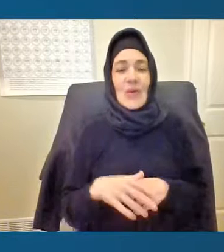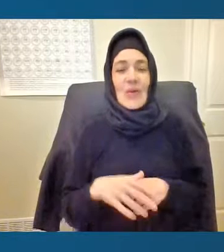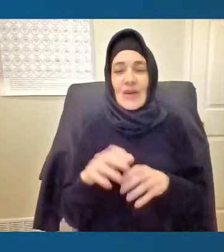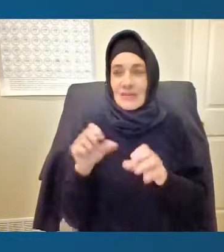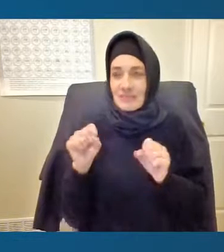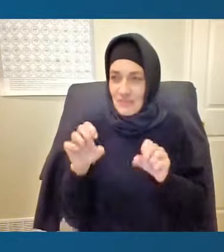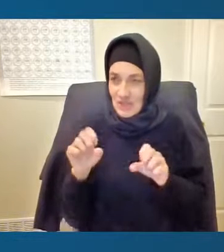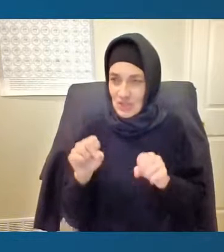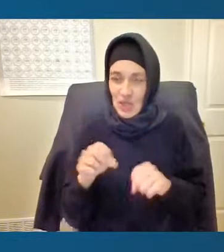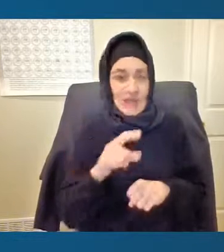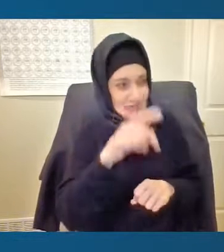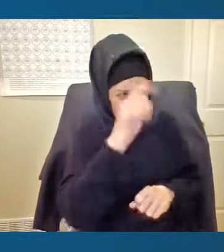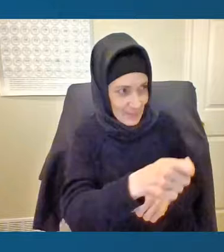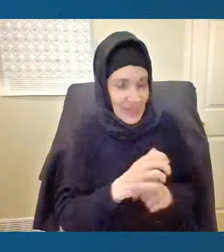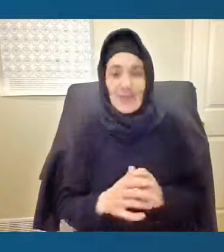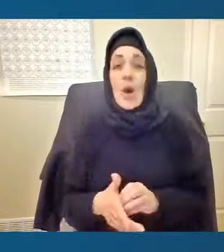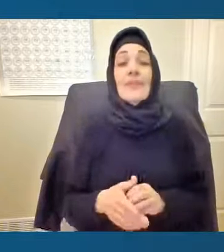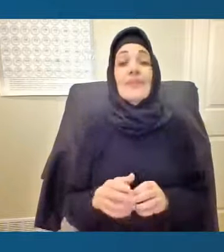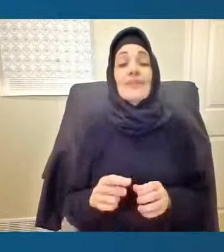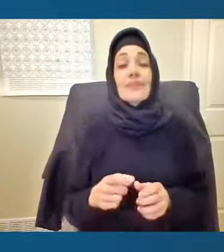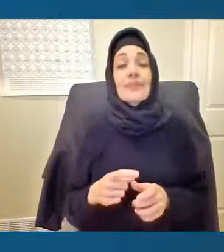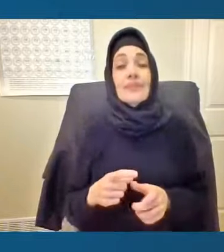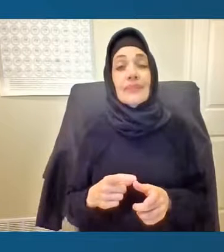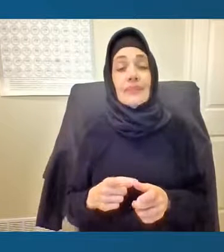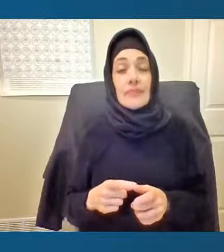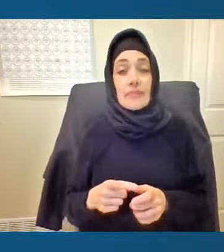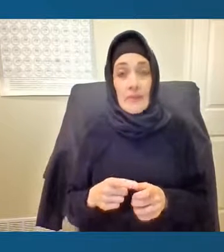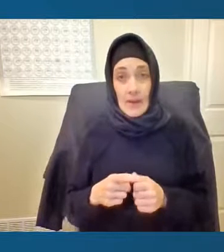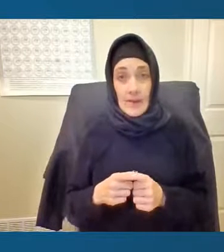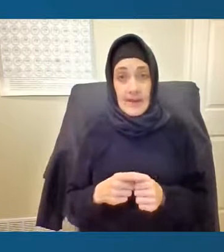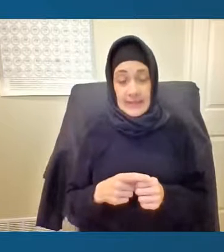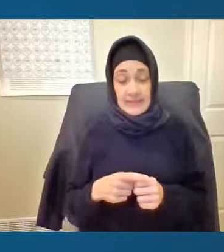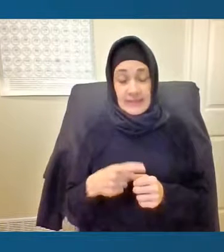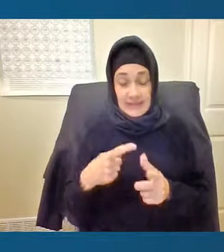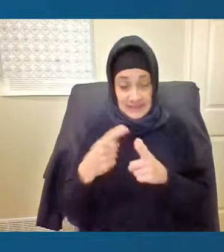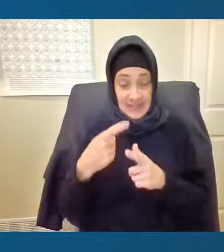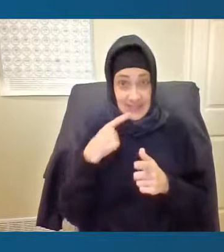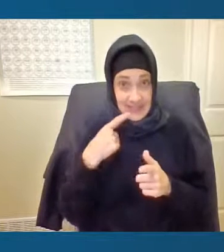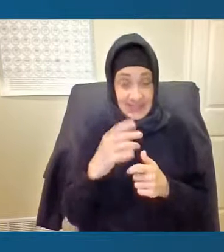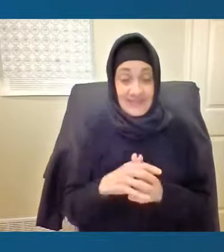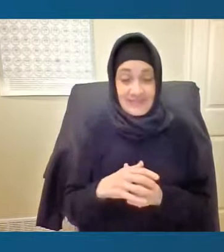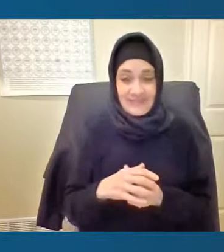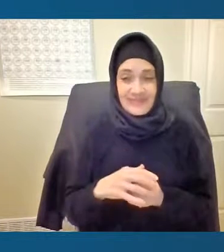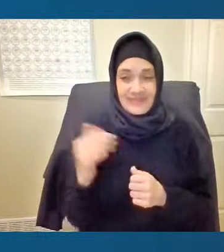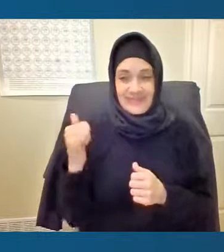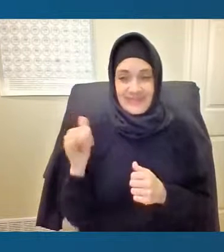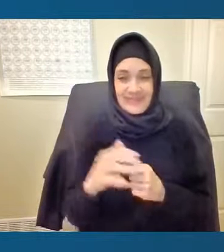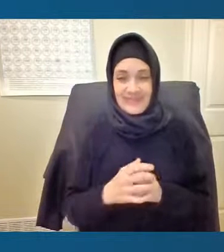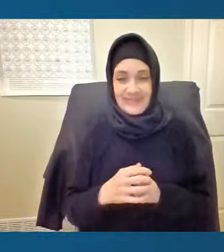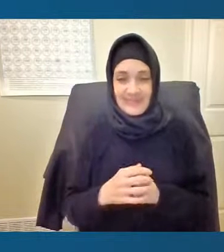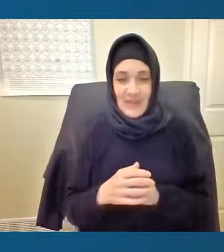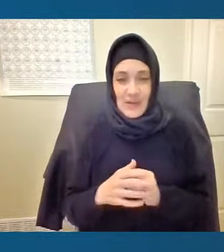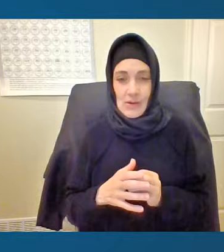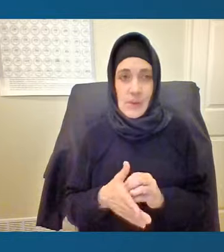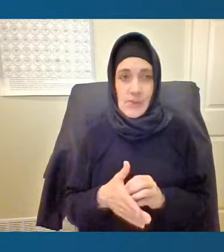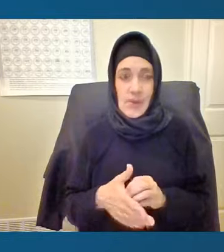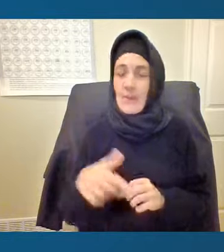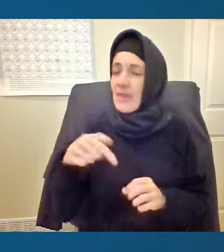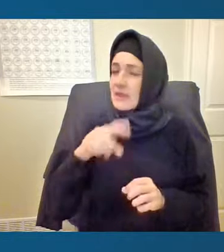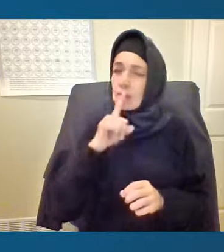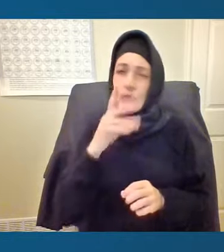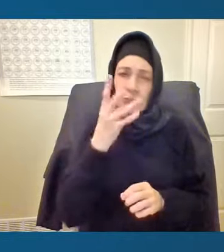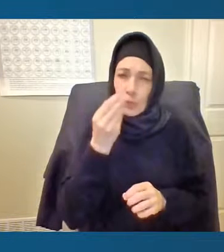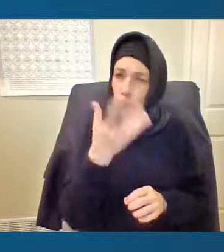Okay. So then he says, وَعَدِمْ ذِكْرُ اللَّهِ تَنَى الْقُرْبَ. This is